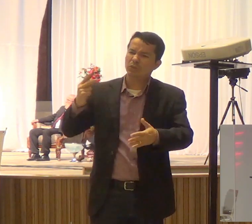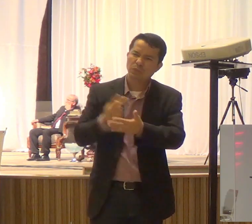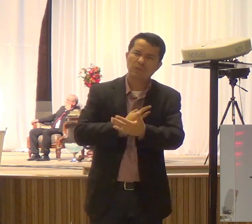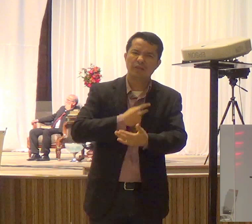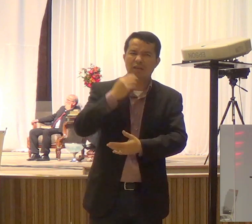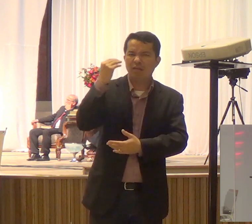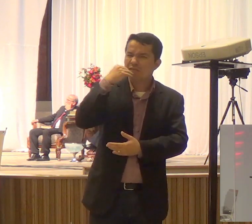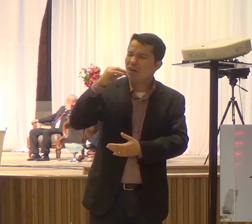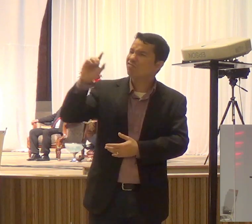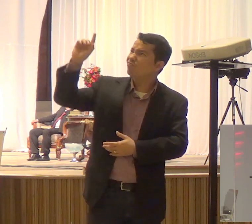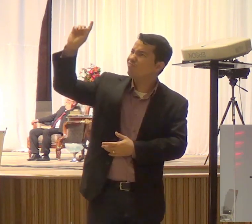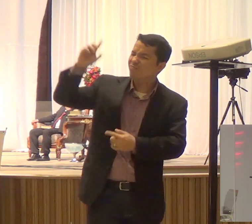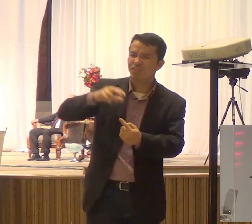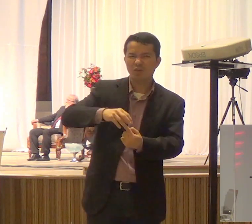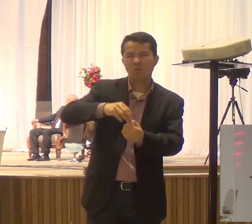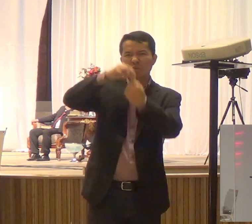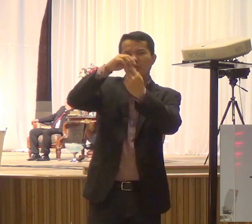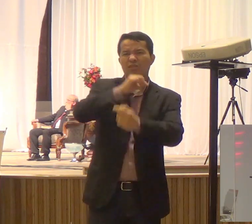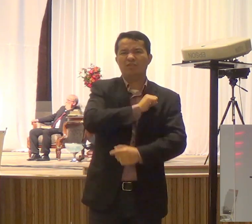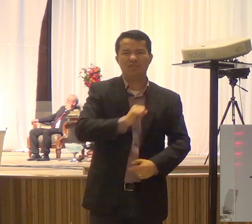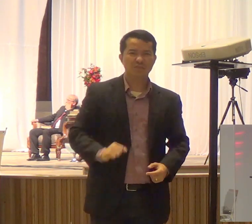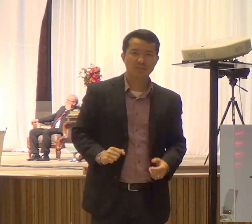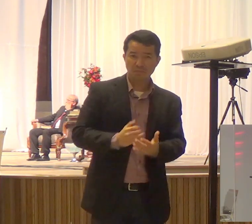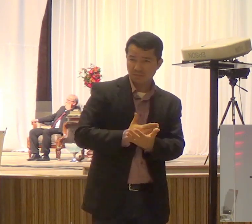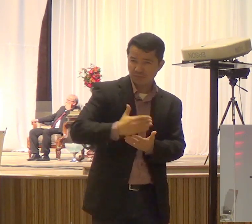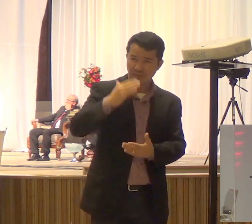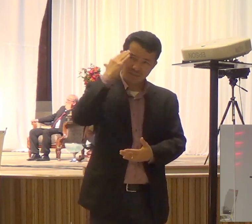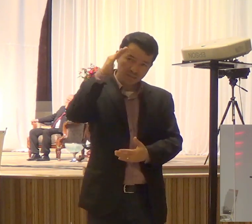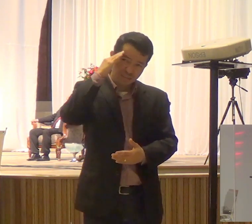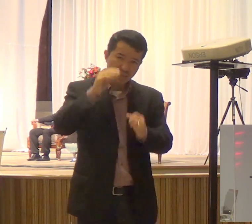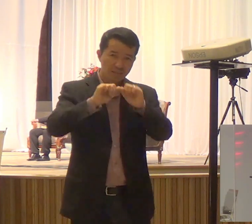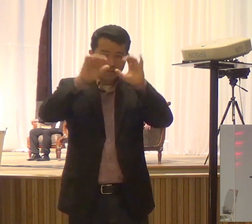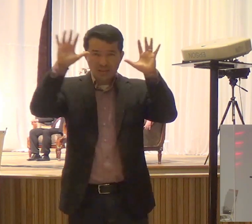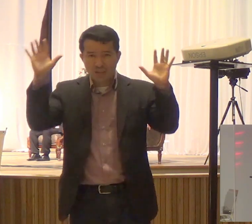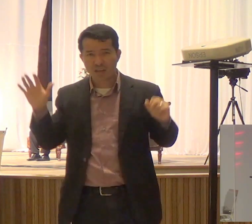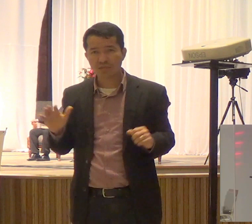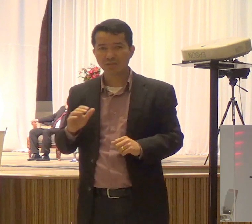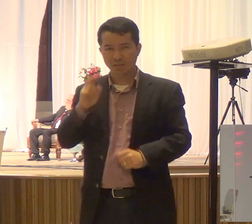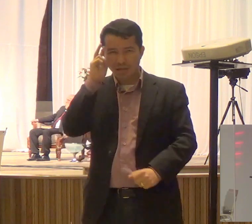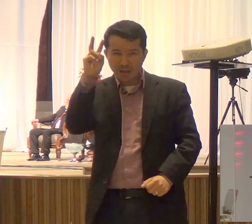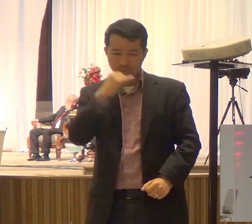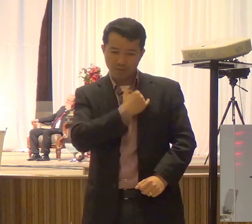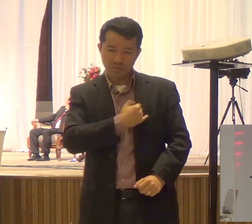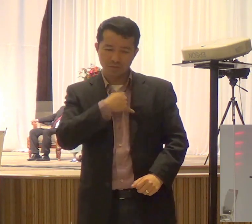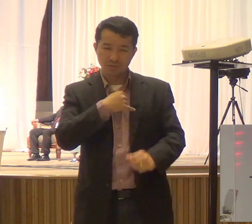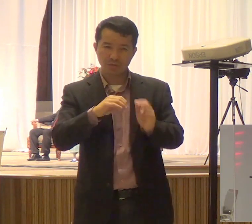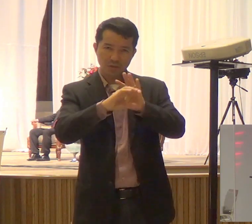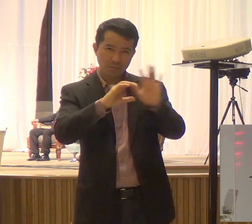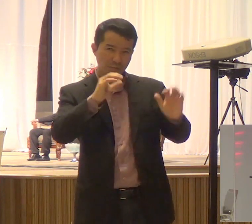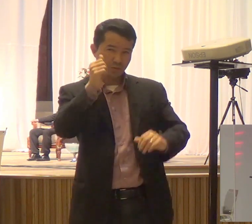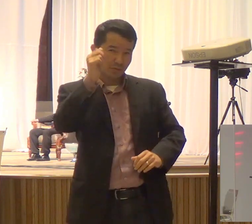és Senhor. E aí a gente vai entender o que João 15 vai dizer, sem